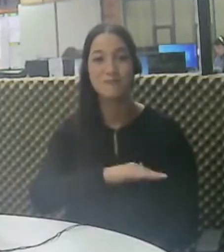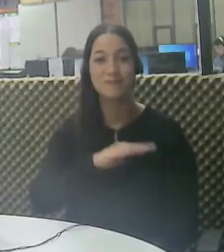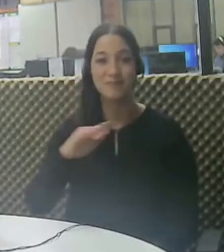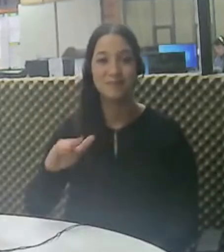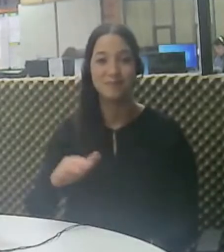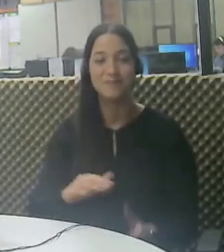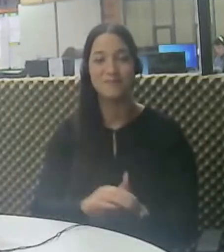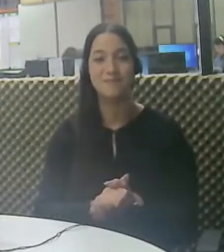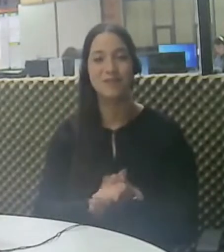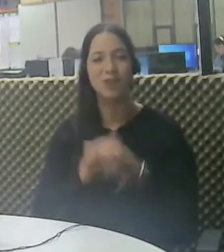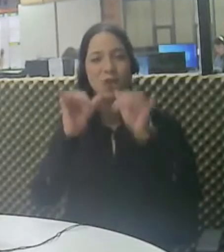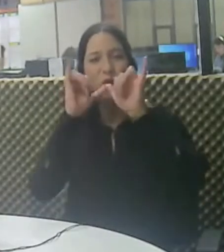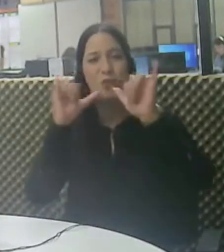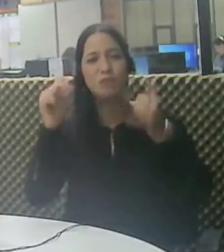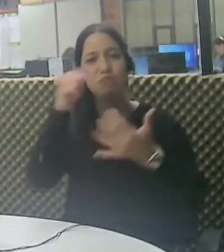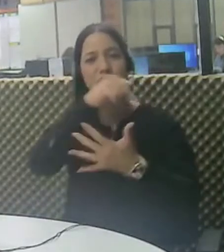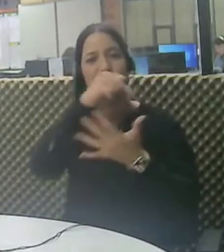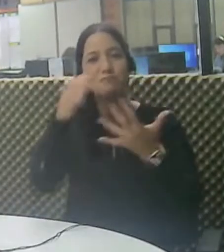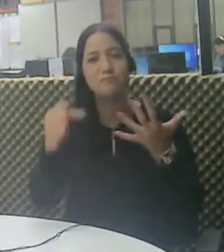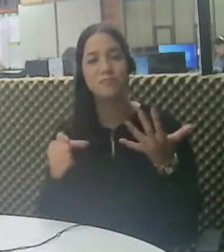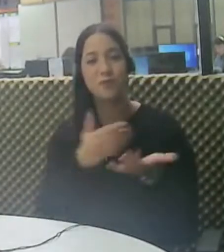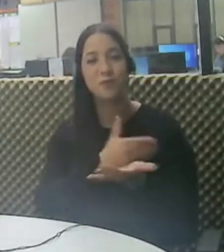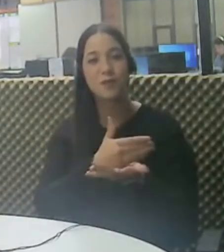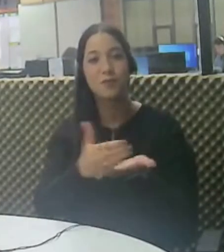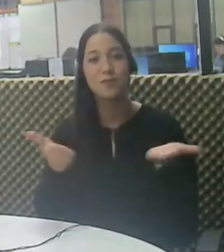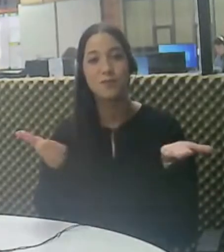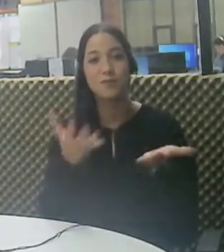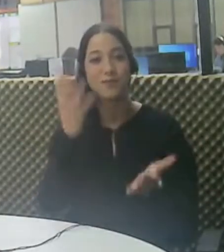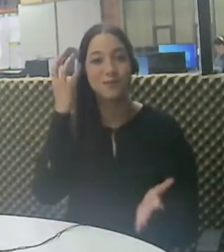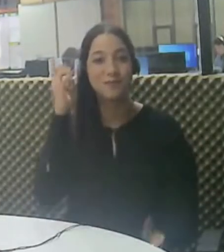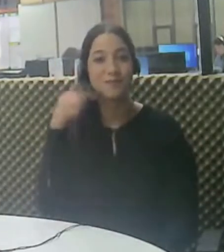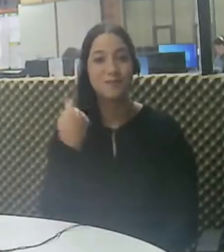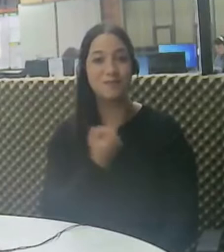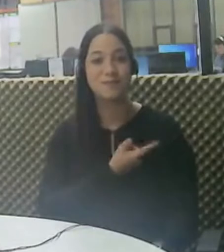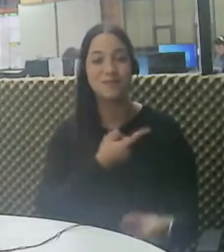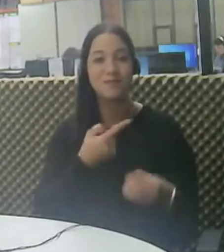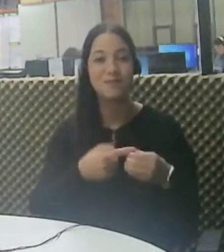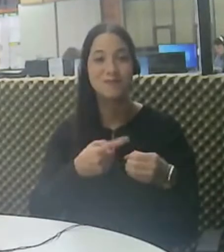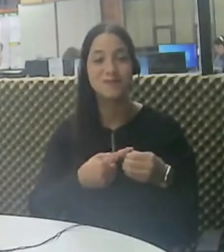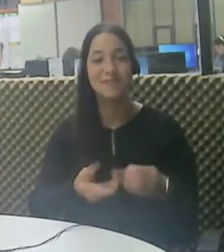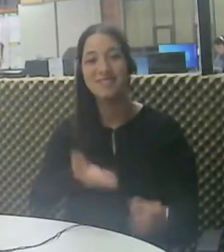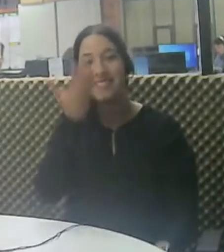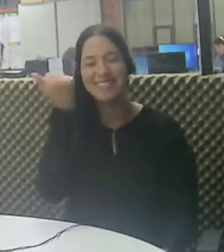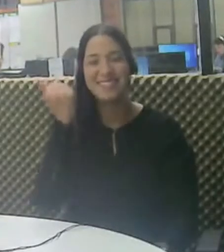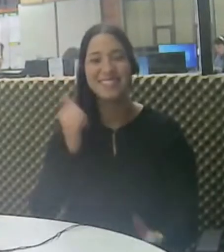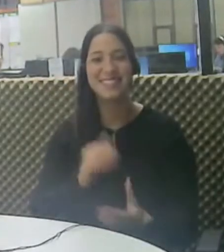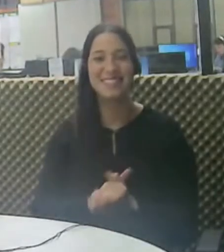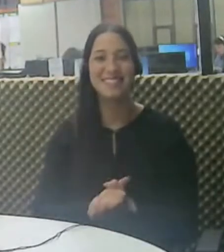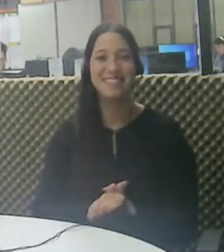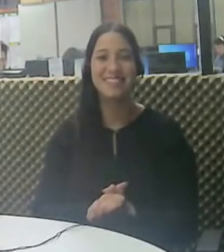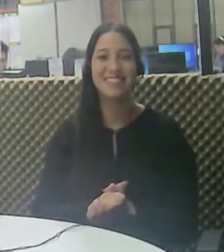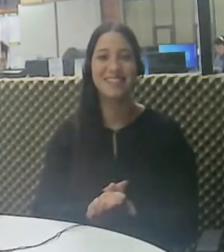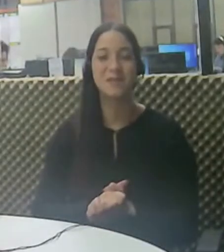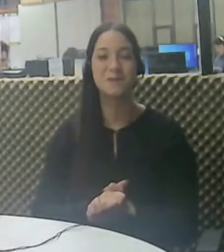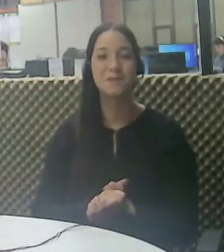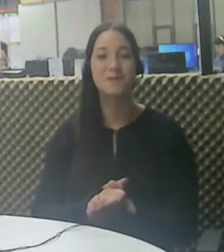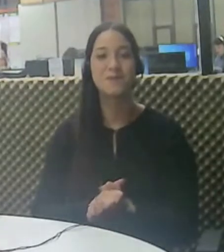Crianças. Essas e outras notícias a partir de agora na Rádio Nossa Cidade. Vem com a gente!